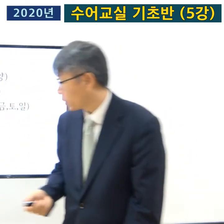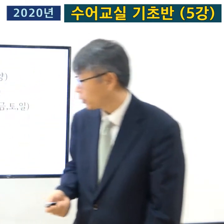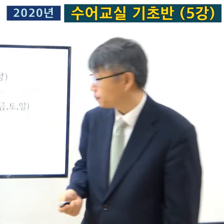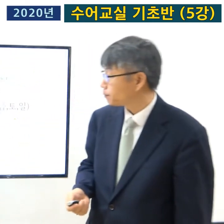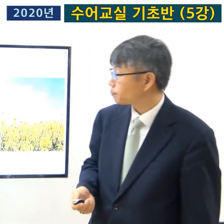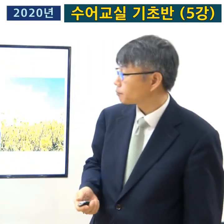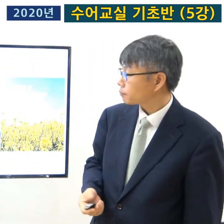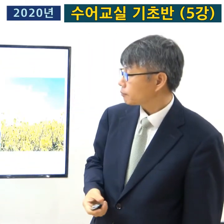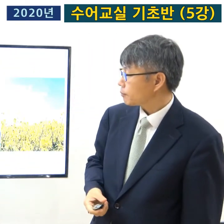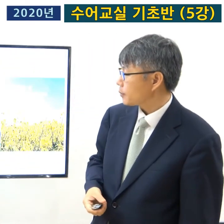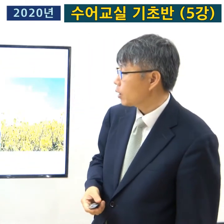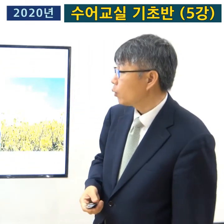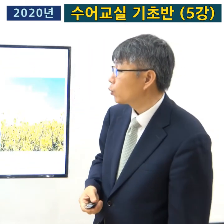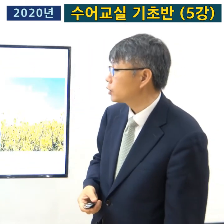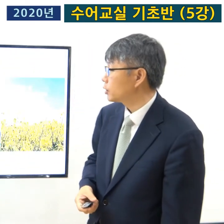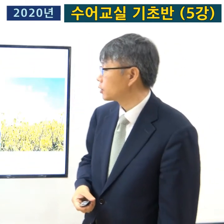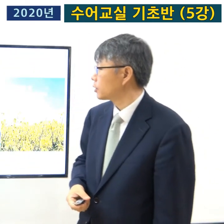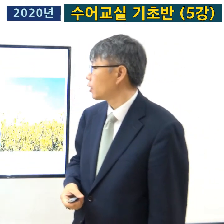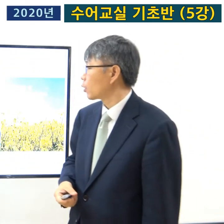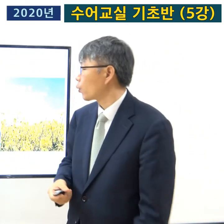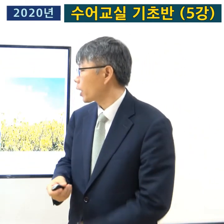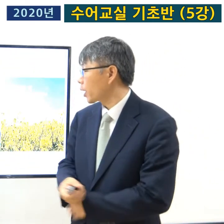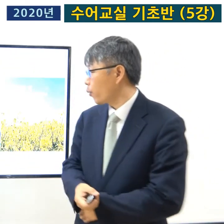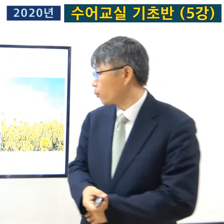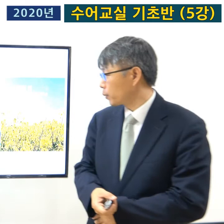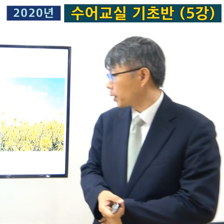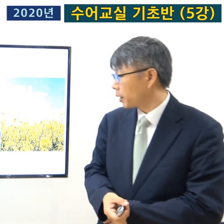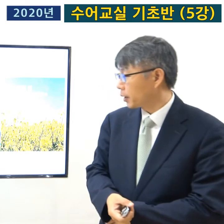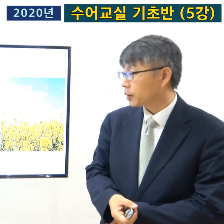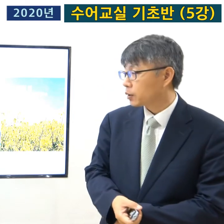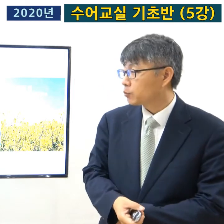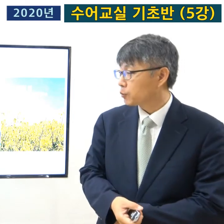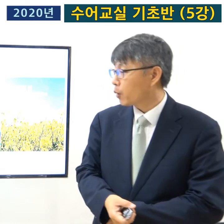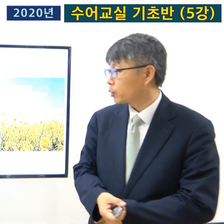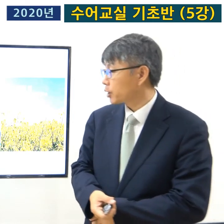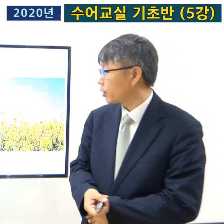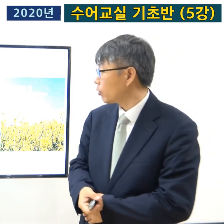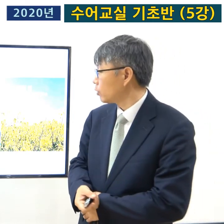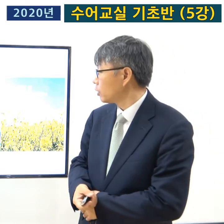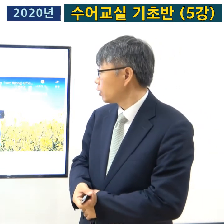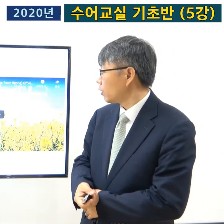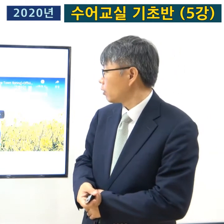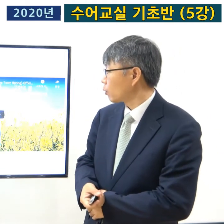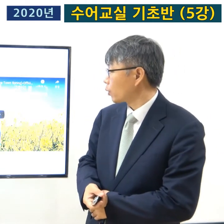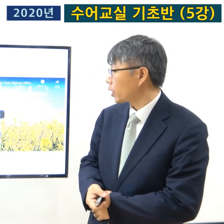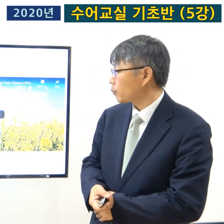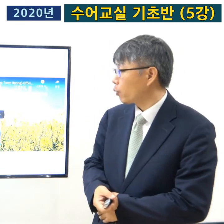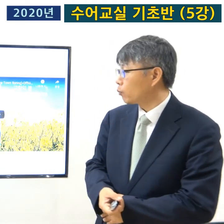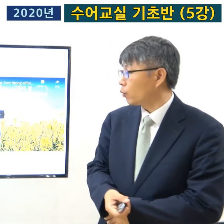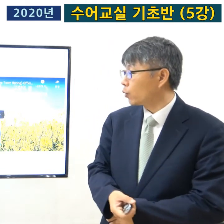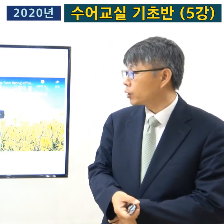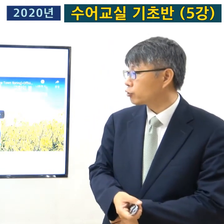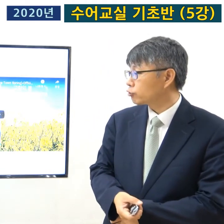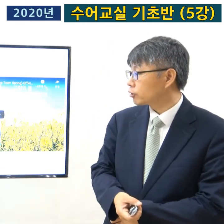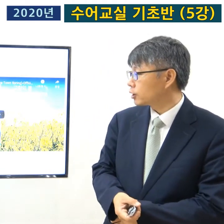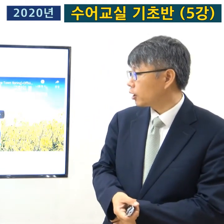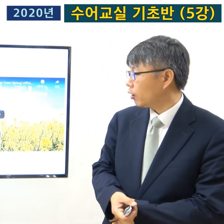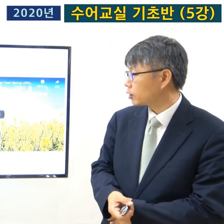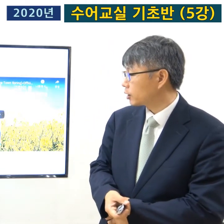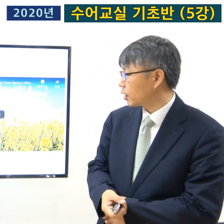그러면 오늘 고향의 봄을 배워볼 텐데요. 고향의 봄 오연준 어린이가